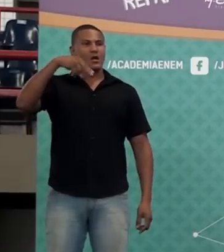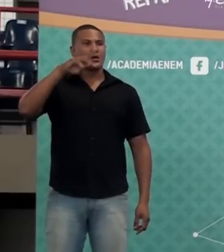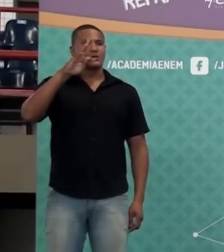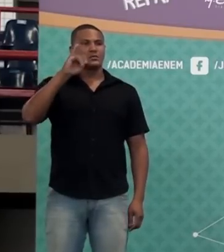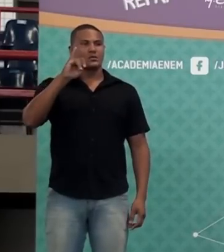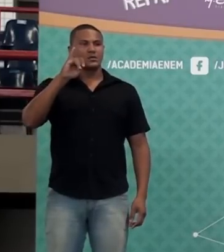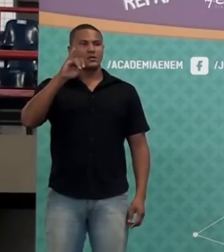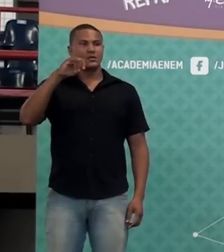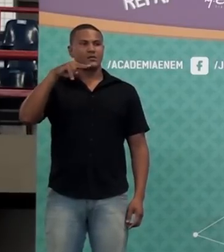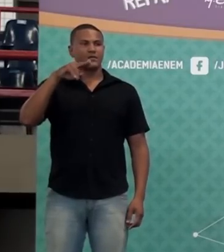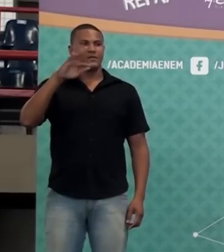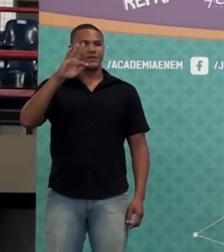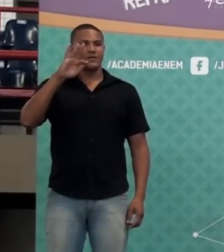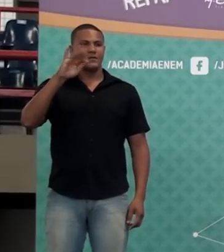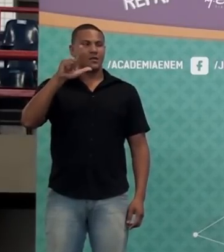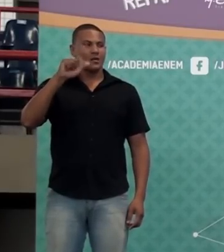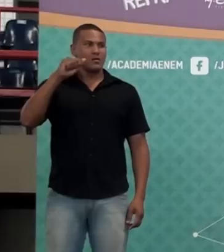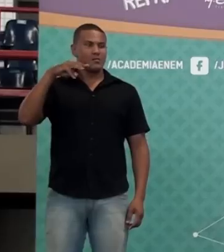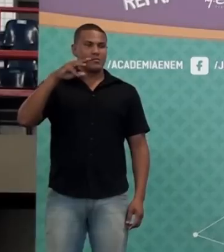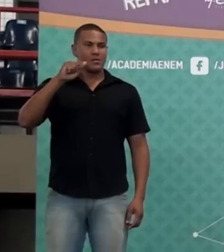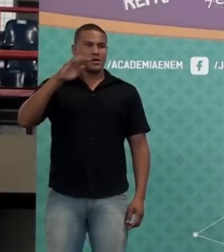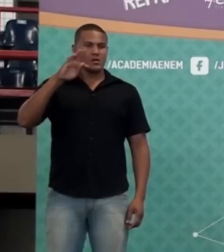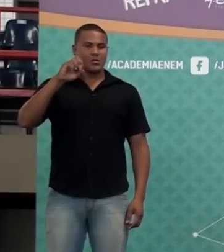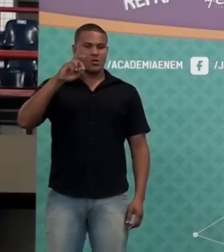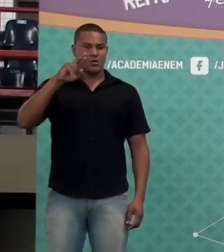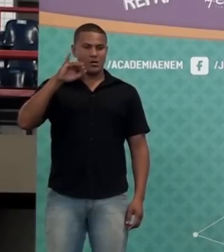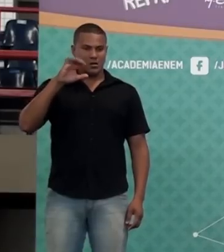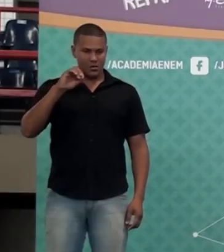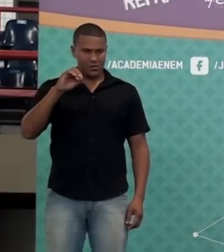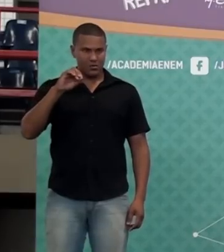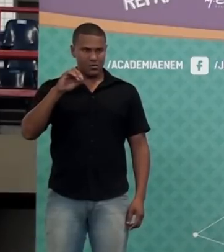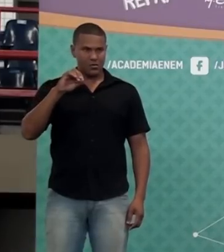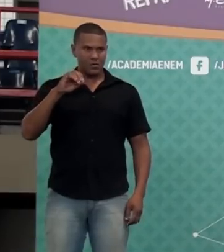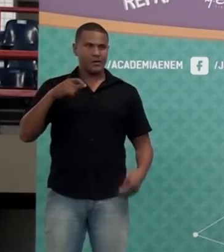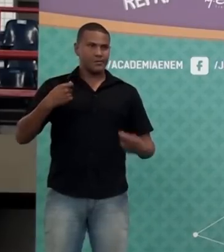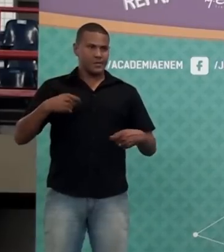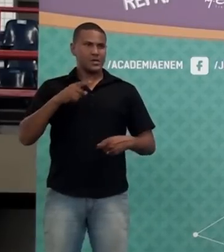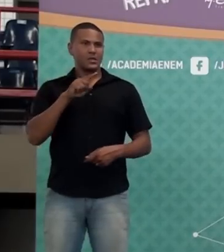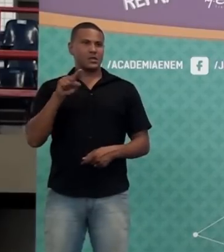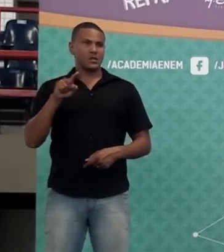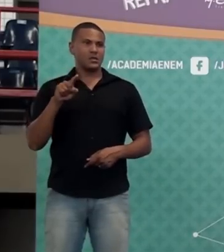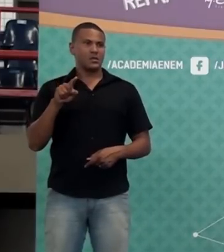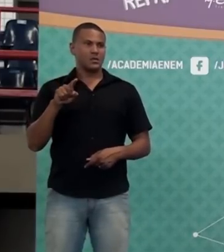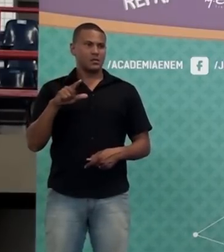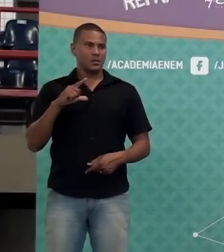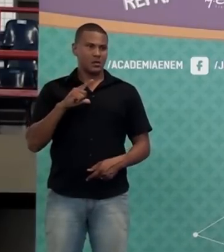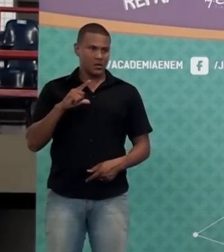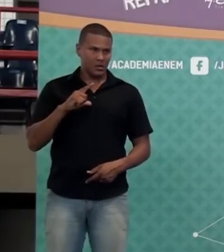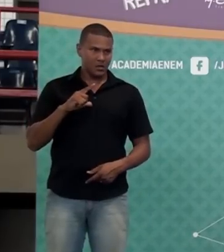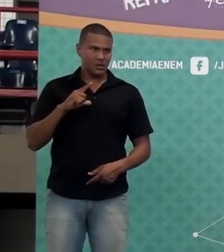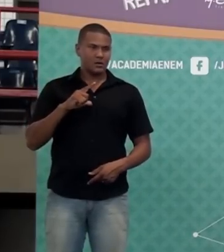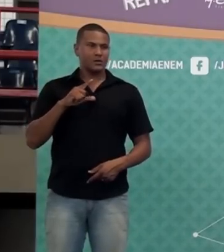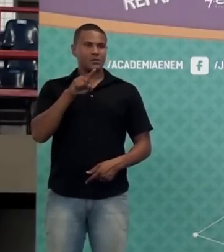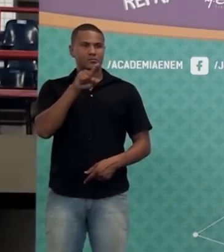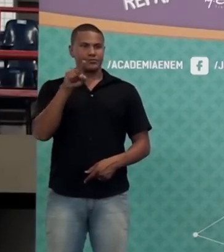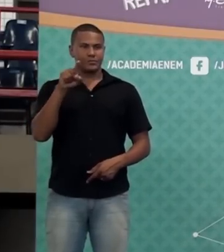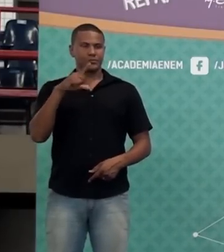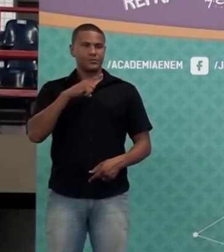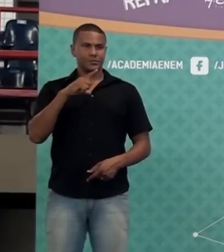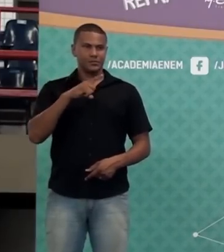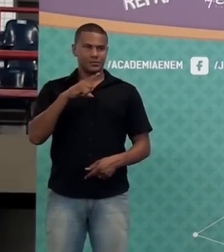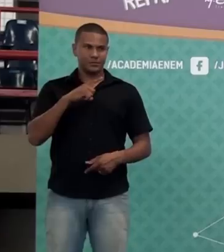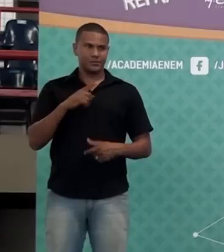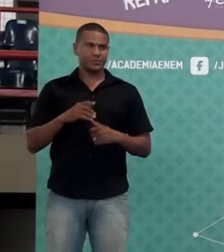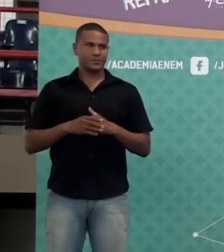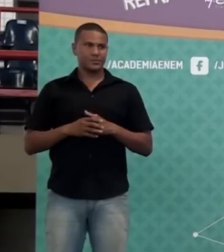I. Inflamatório começa com I. Tem ou não tem o hífen? Tem, porque as vogais